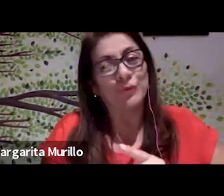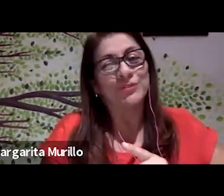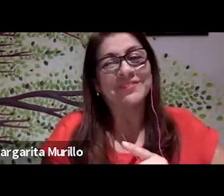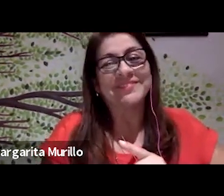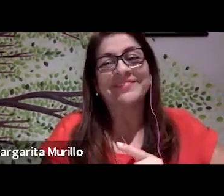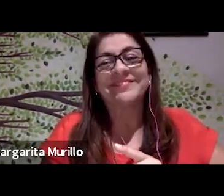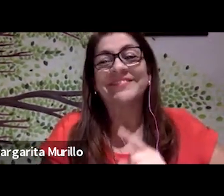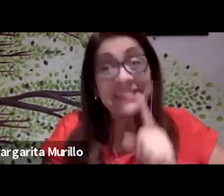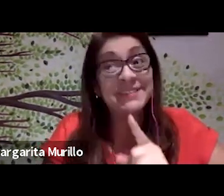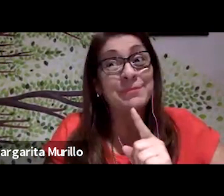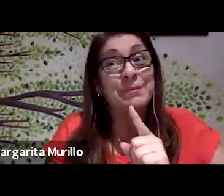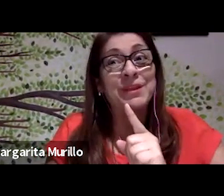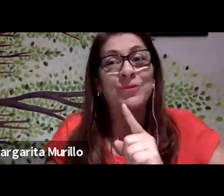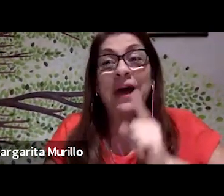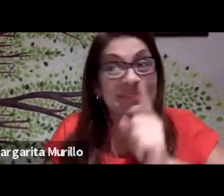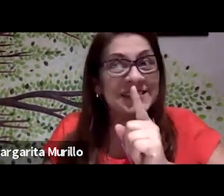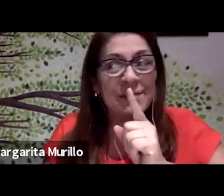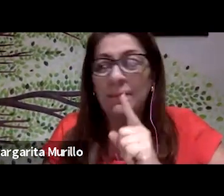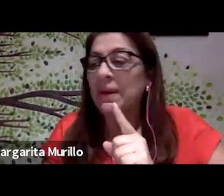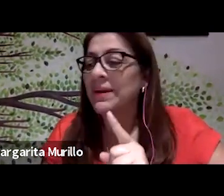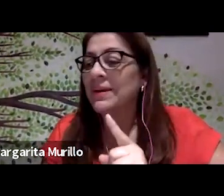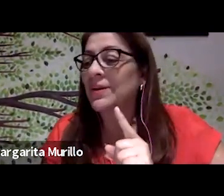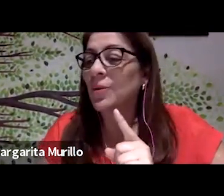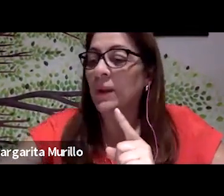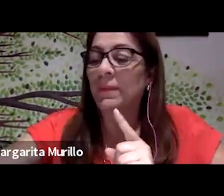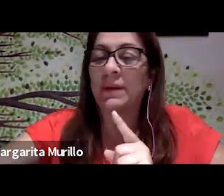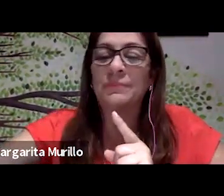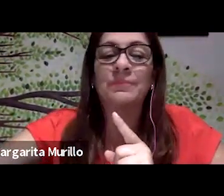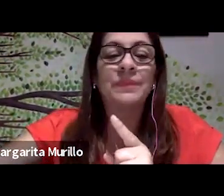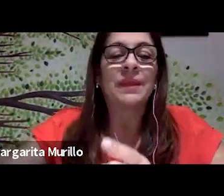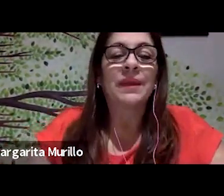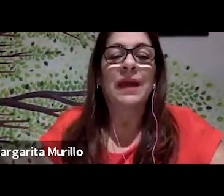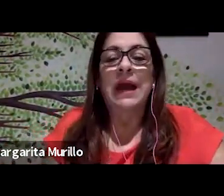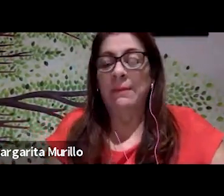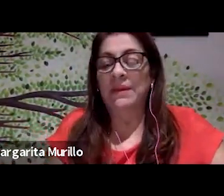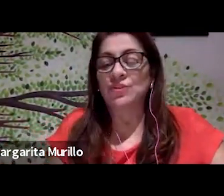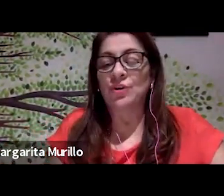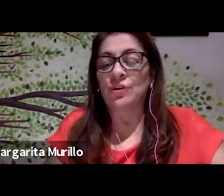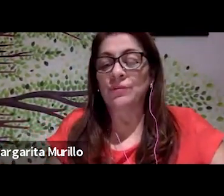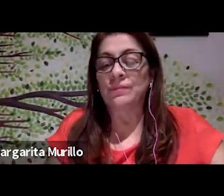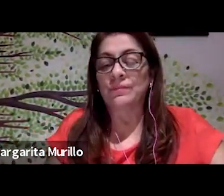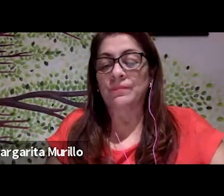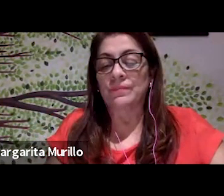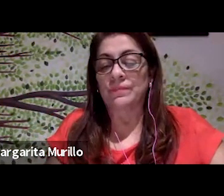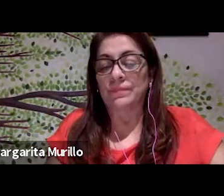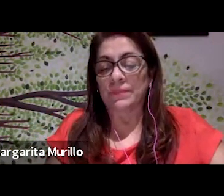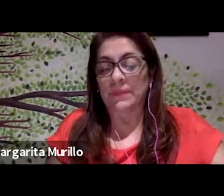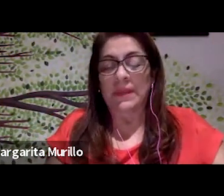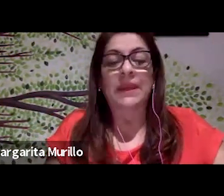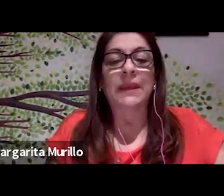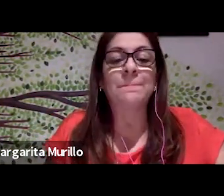con vos Ese es el primer vínculo antes que el papá o la mamá a mayor